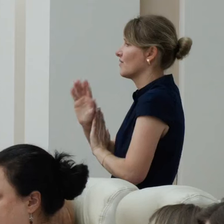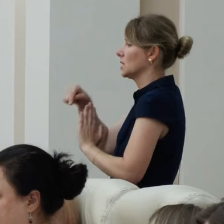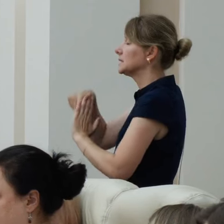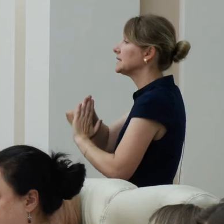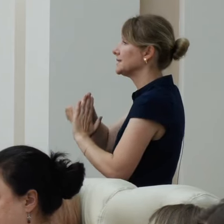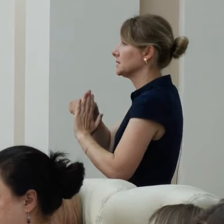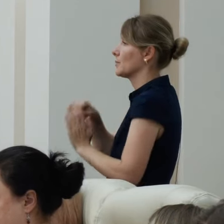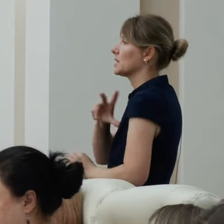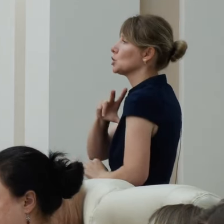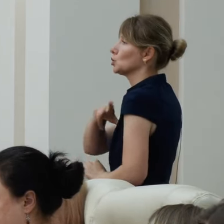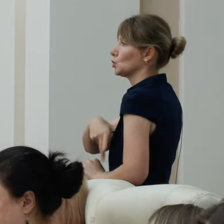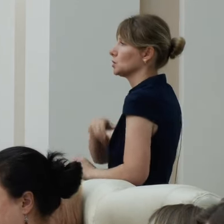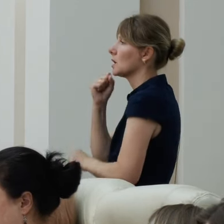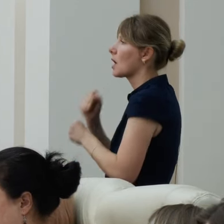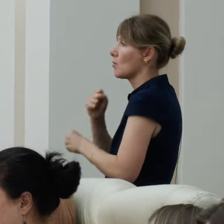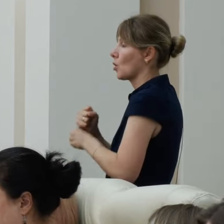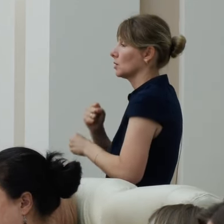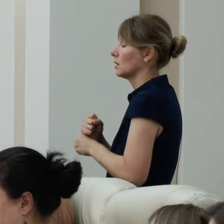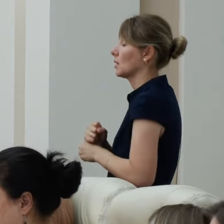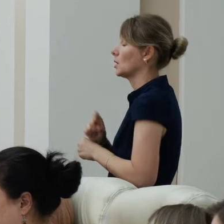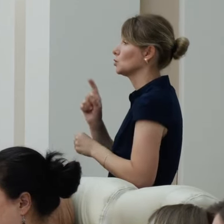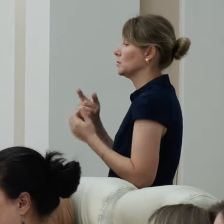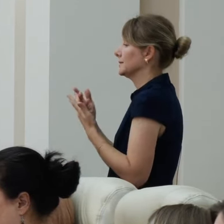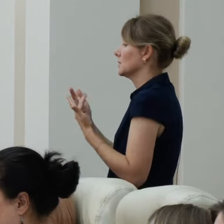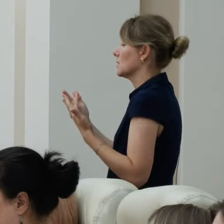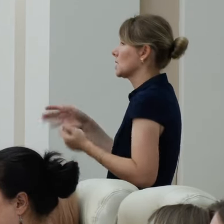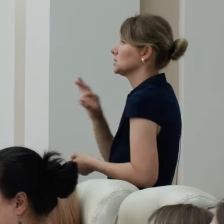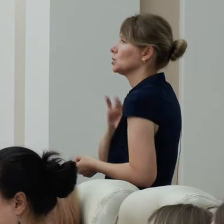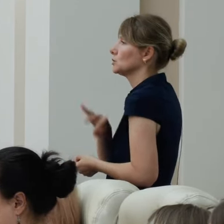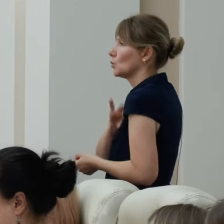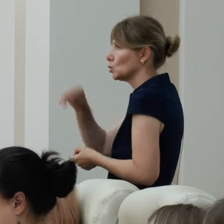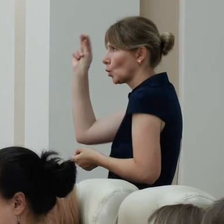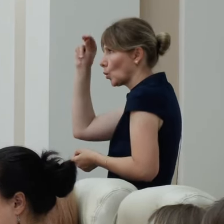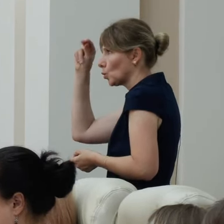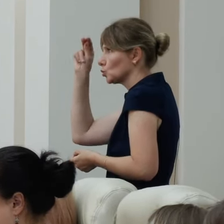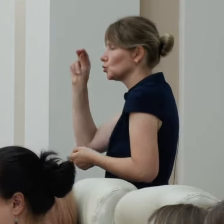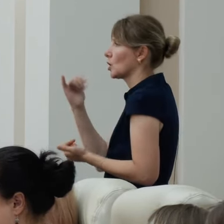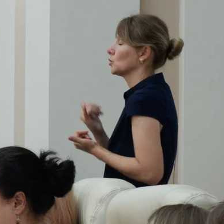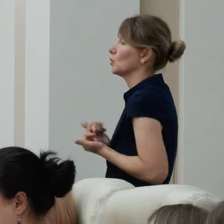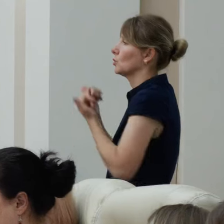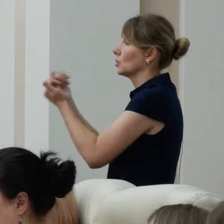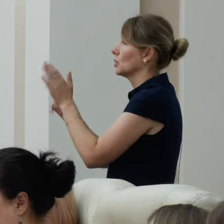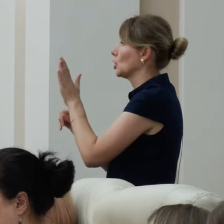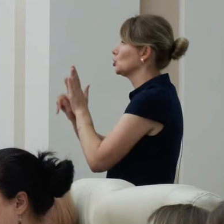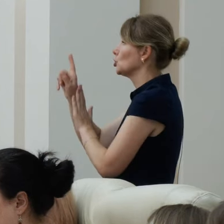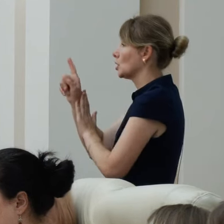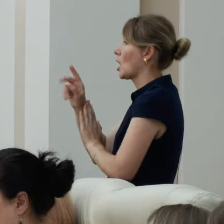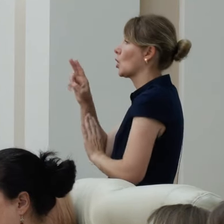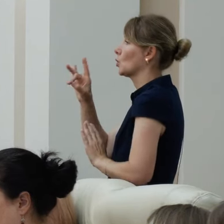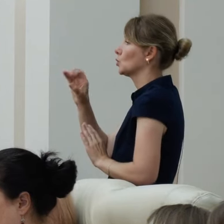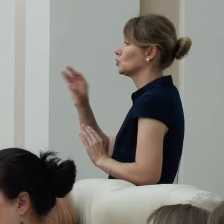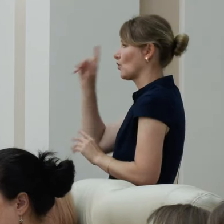asistență socială prin multiple oportunități de învățare pe care le-a oferit, pornind de la cursurile